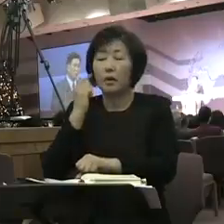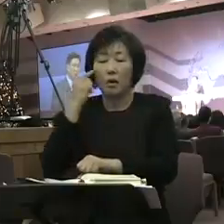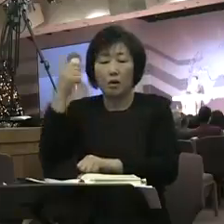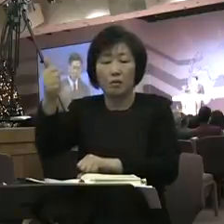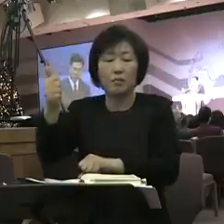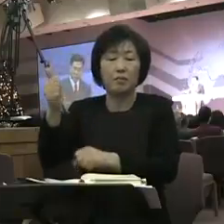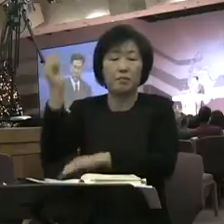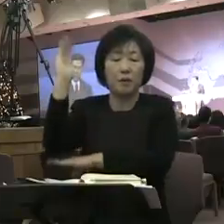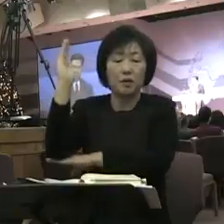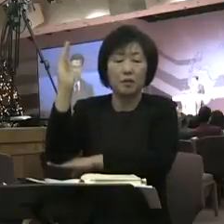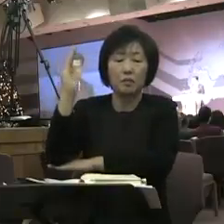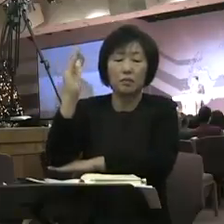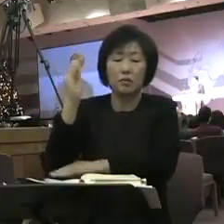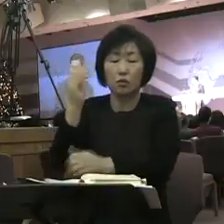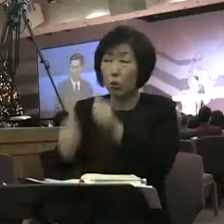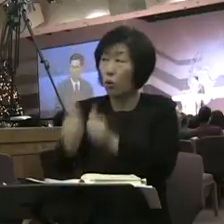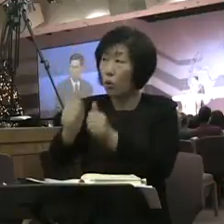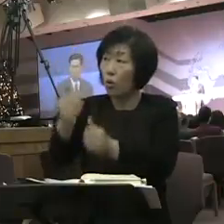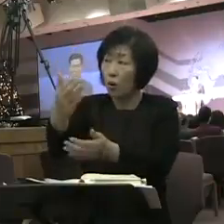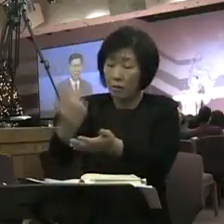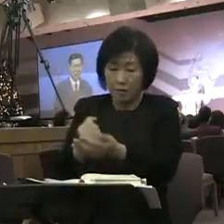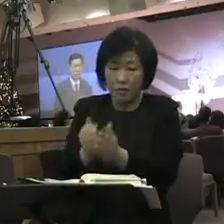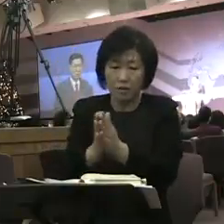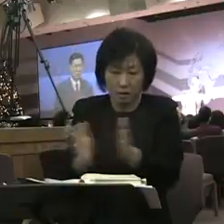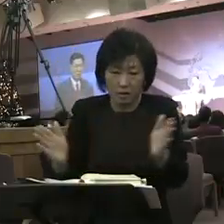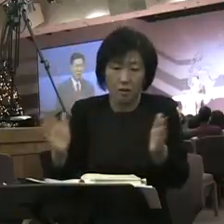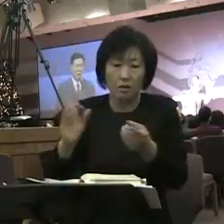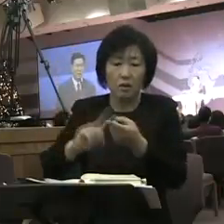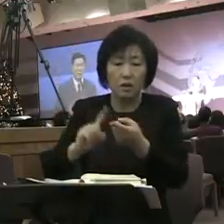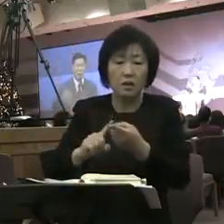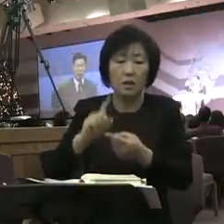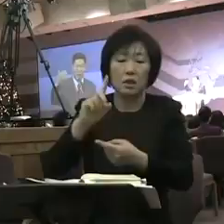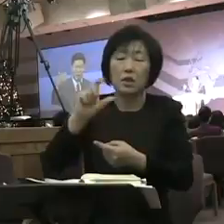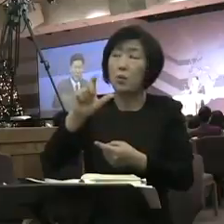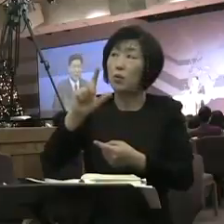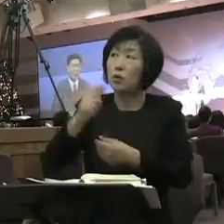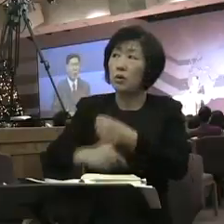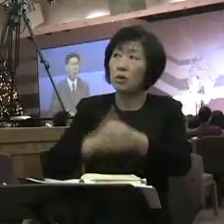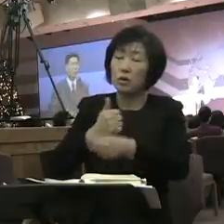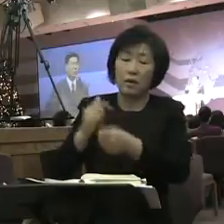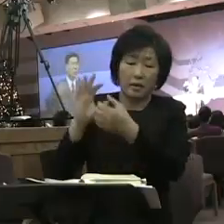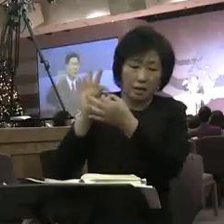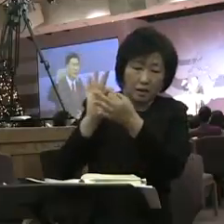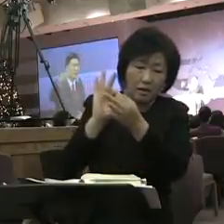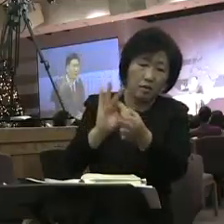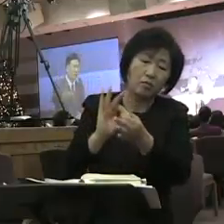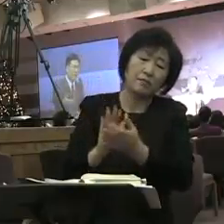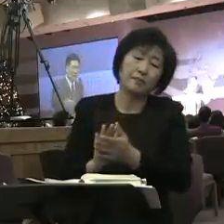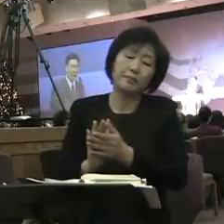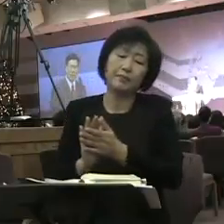말씀에 도전을 받고 시작을 했는데, 여러분 지난 15년 동안에 이 교회가 계속